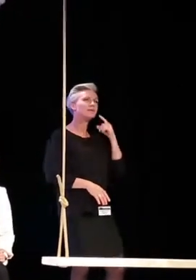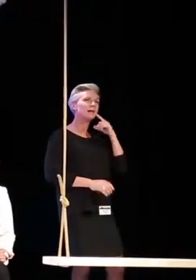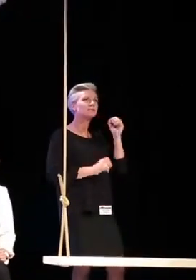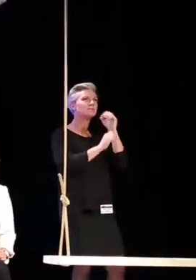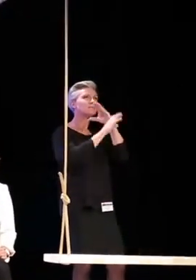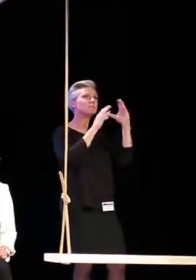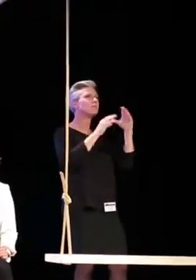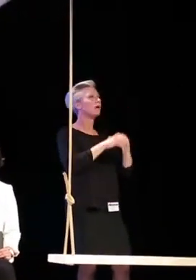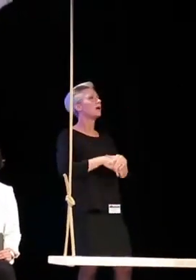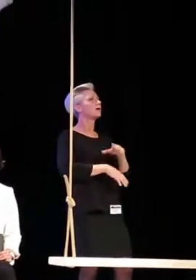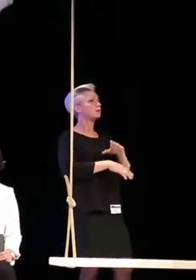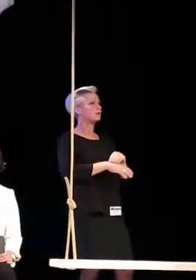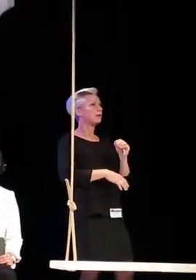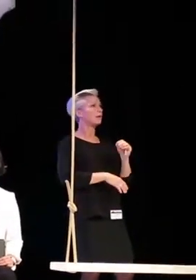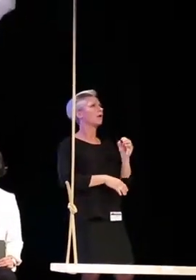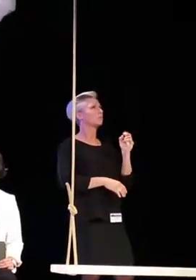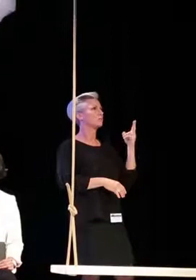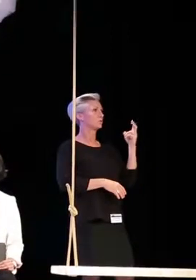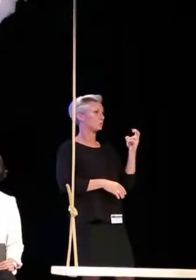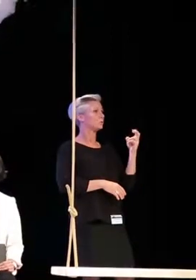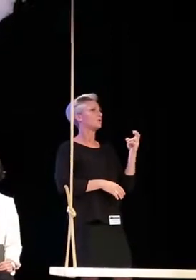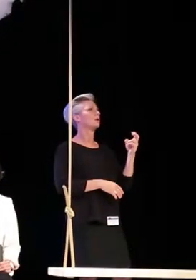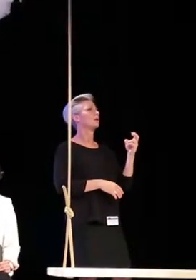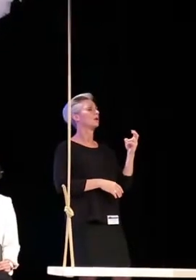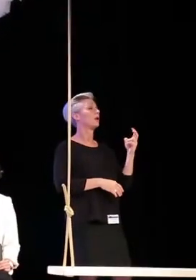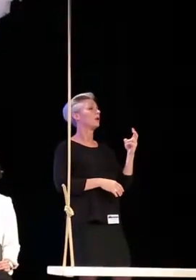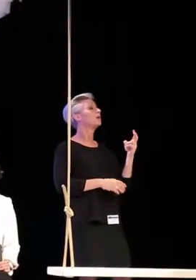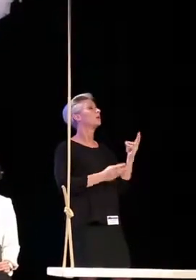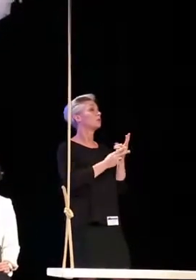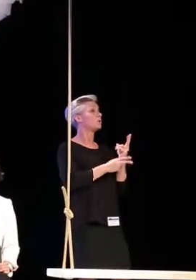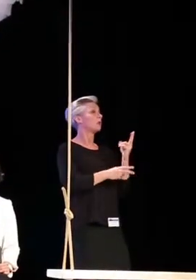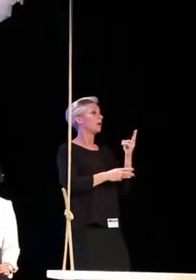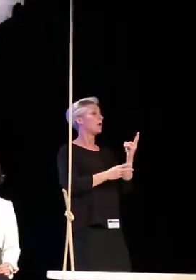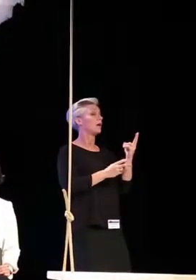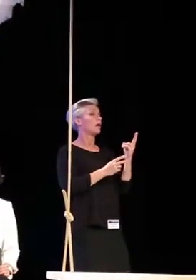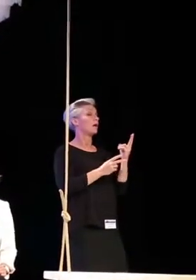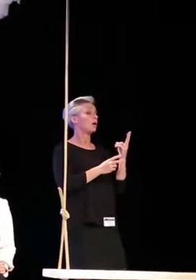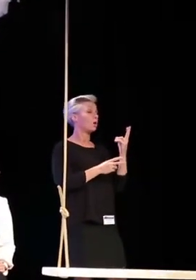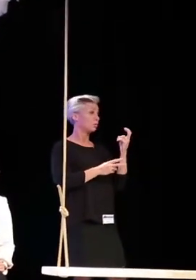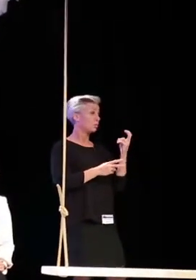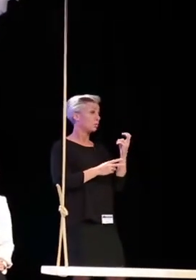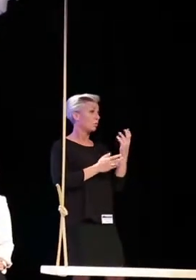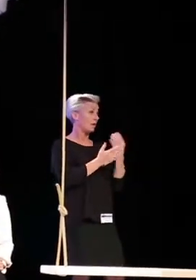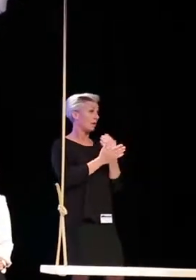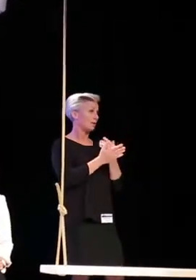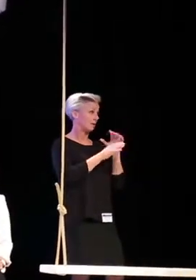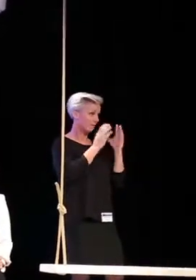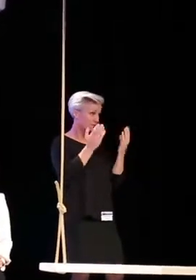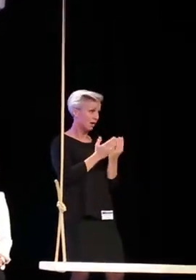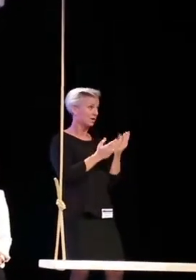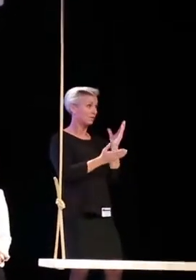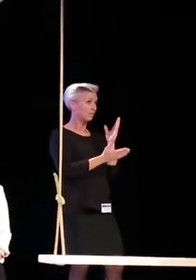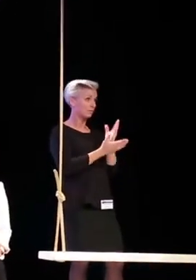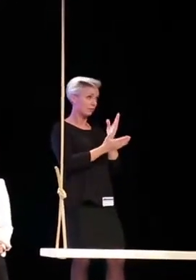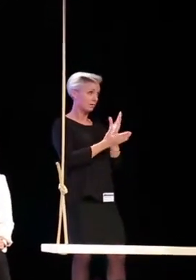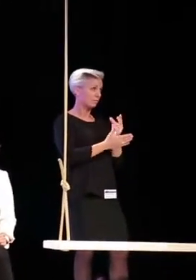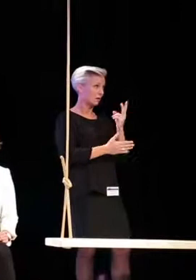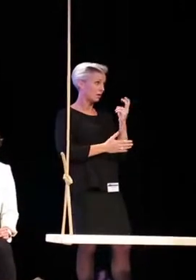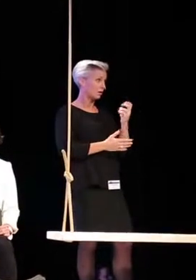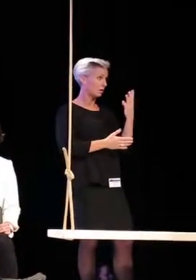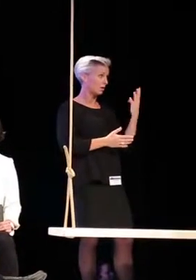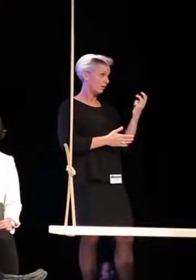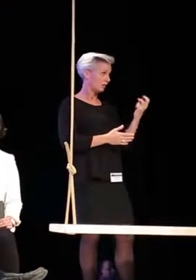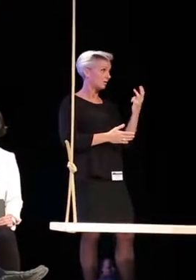gånger 20, det vill säga 20 länder i världen som bestämmer sig för att ha fossilfria 2030-2040. Och så visar det sig att det där